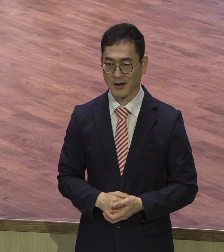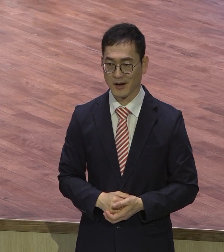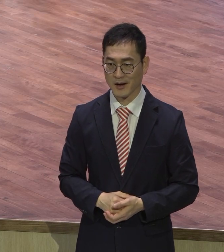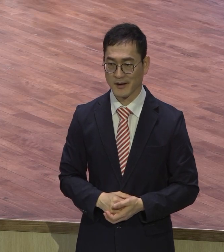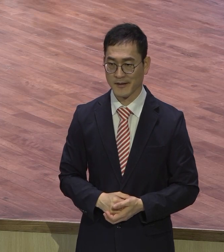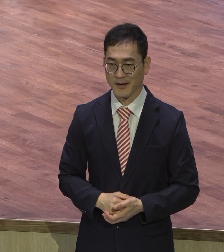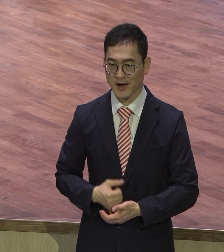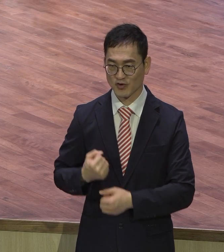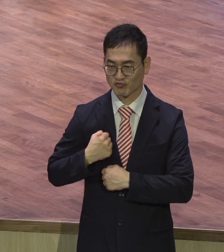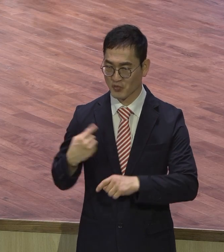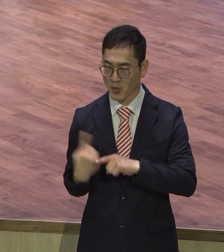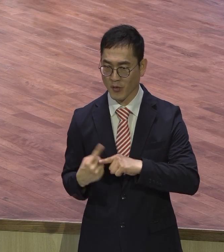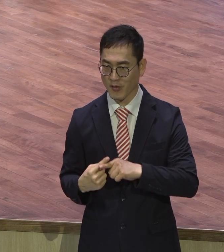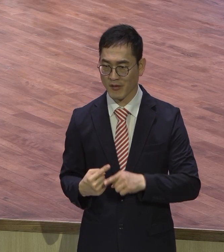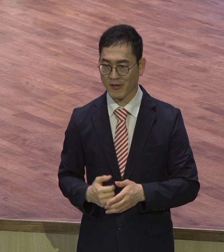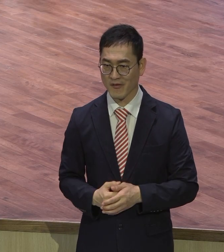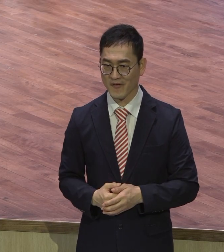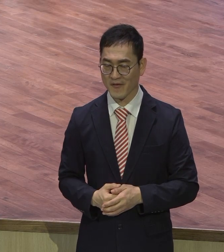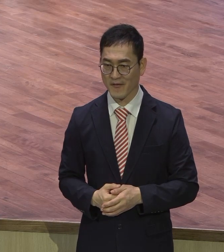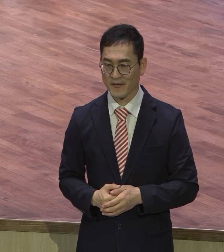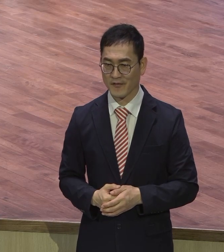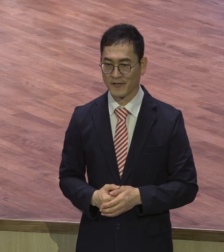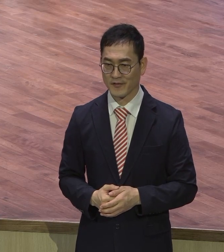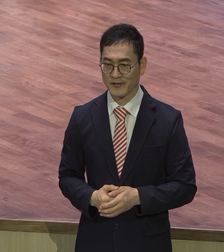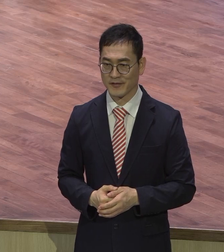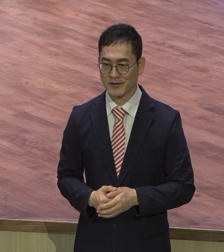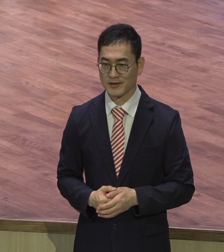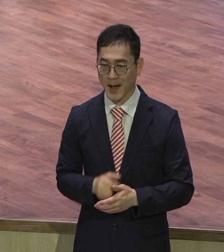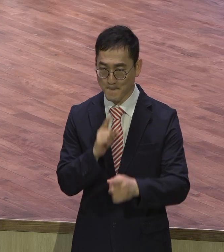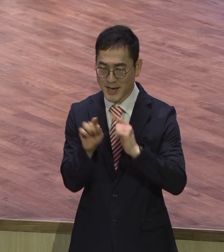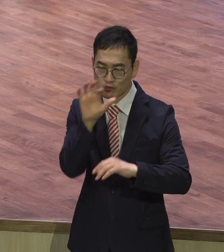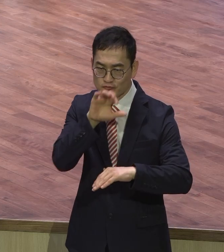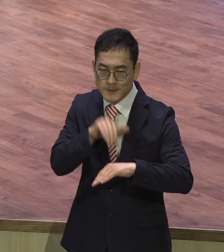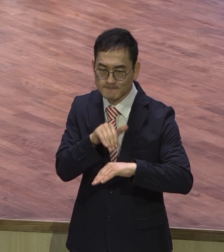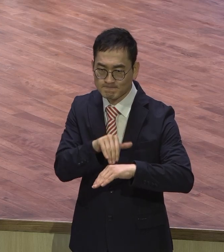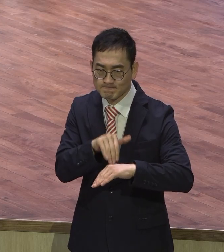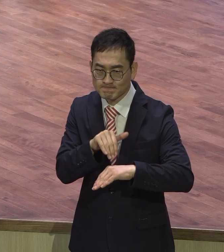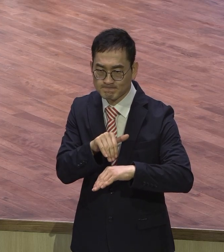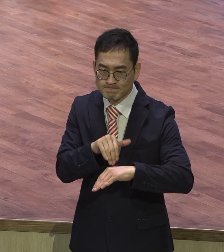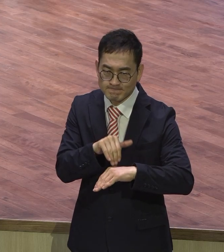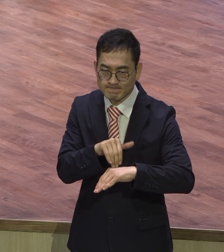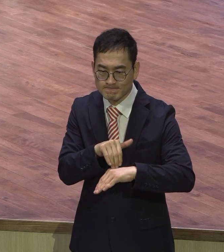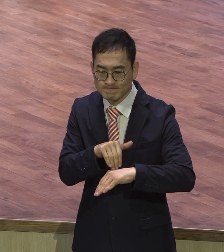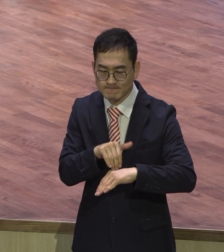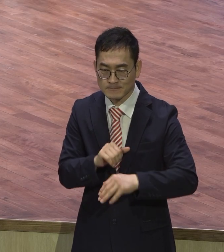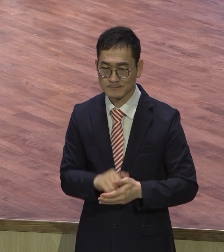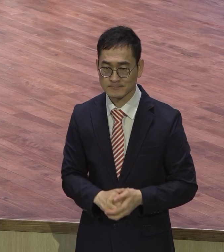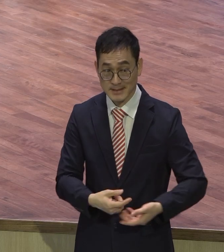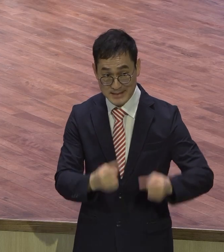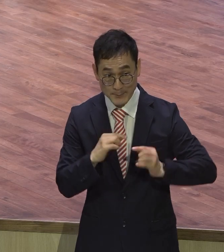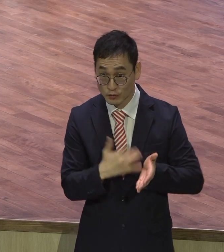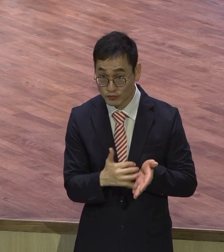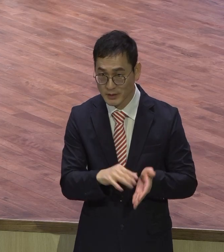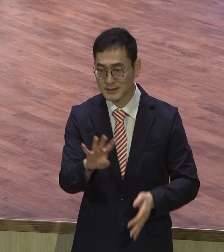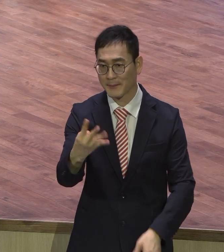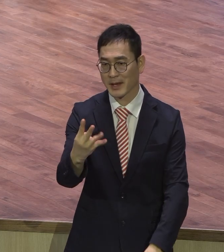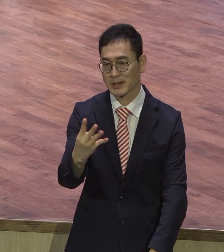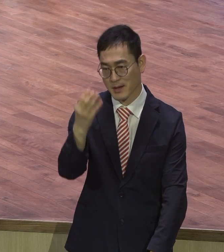완전히 새로운 시작을 그 훈련 계속 참여 인원이 400명이더라고.